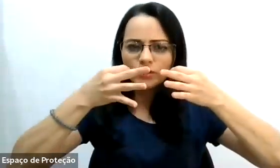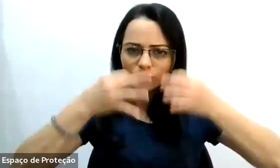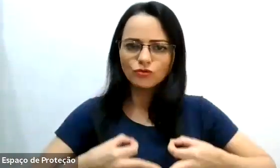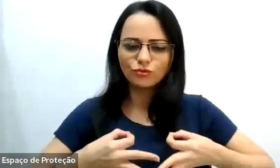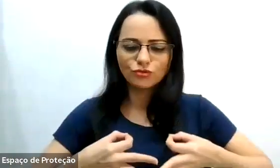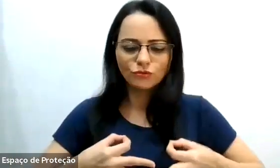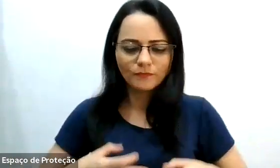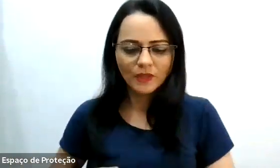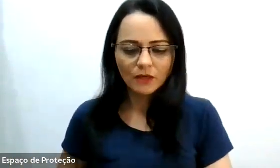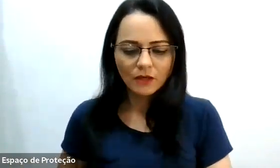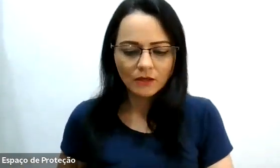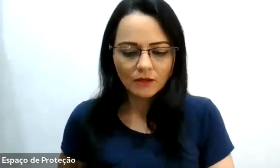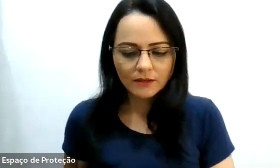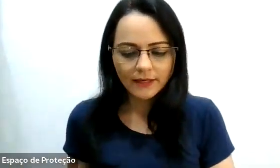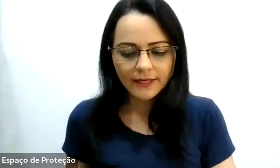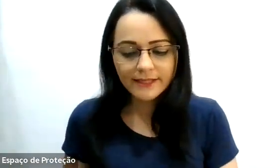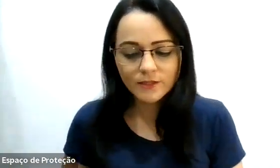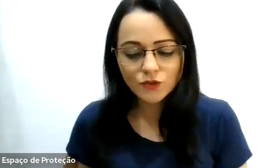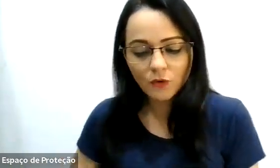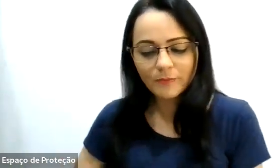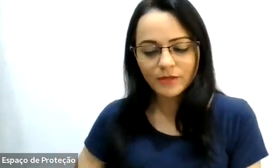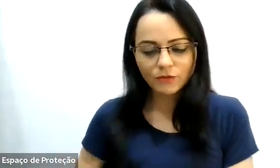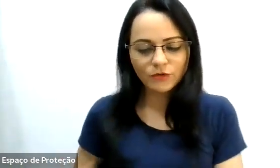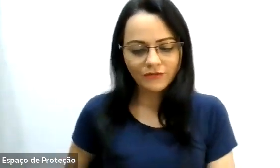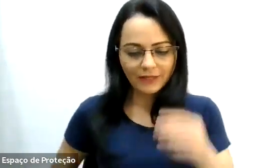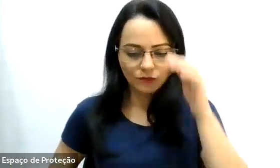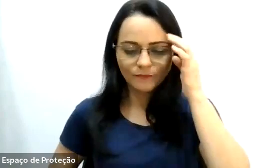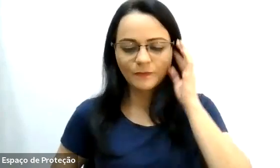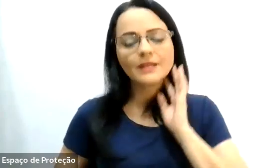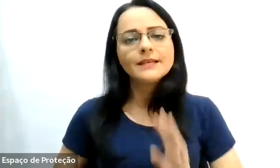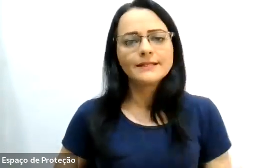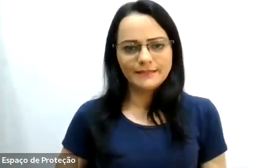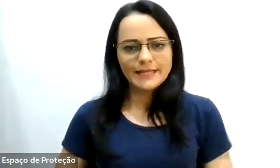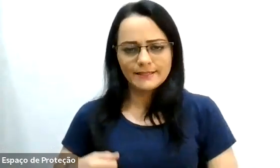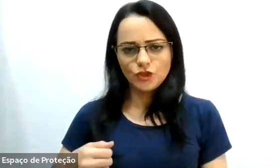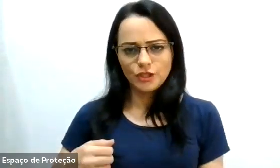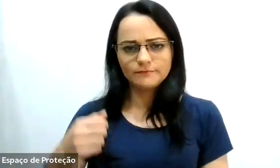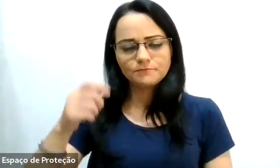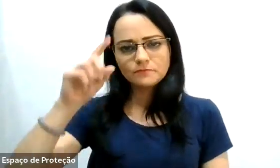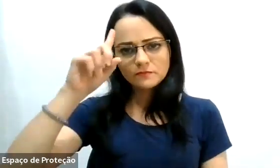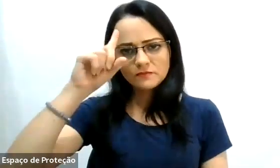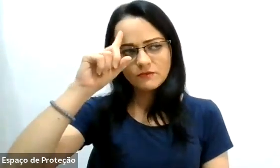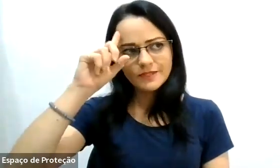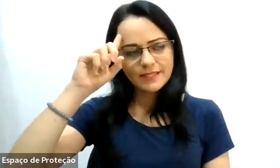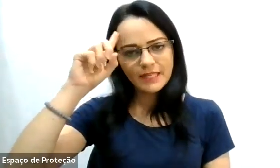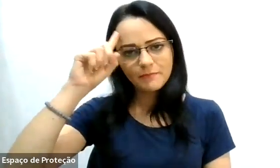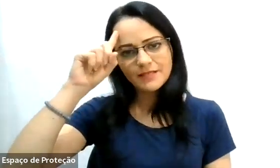firme. Justo. Decidiu romper o noivado. Decidir, você tá